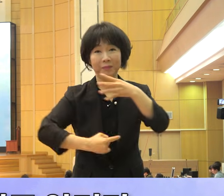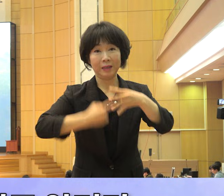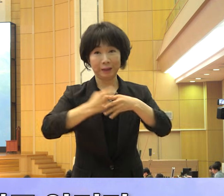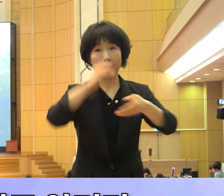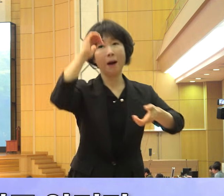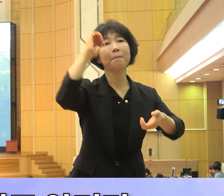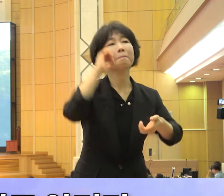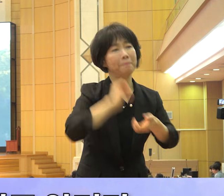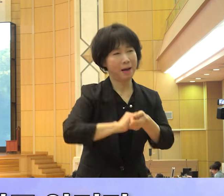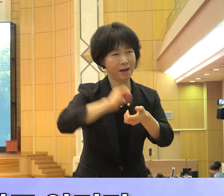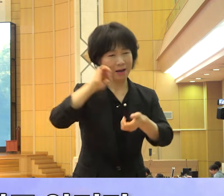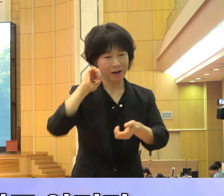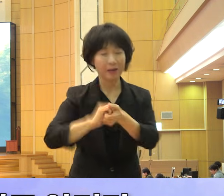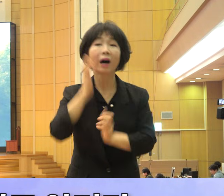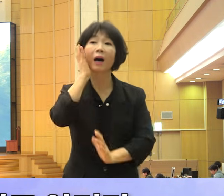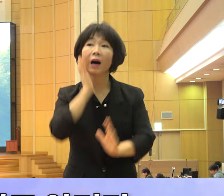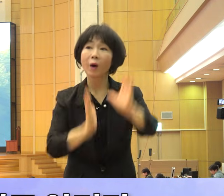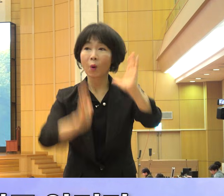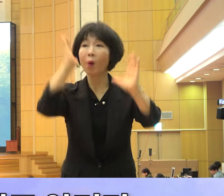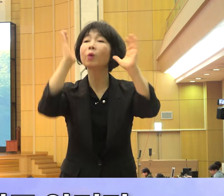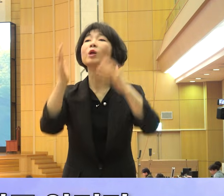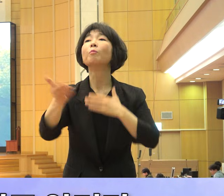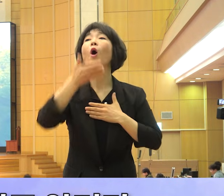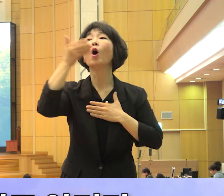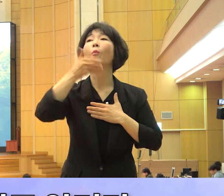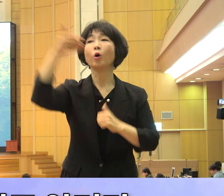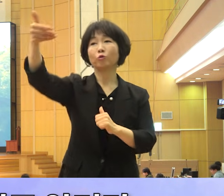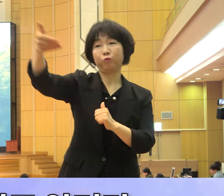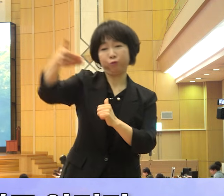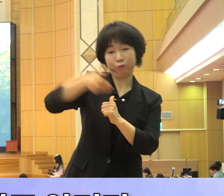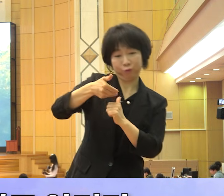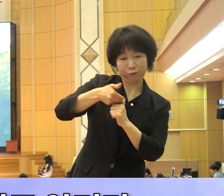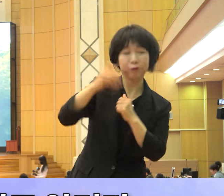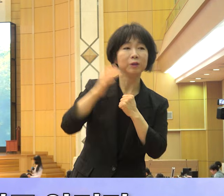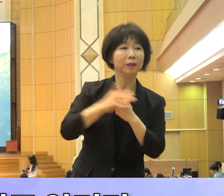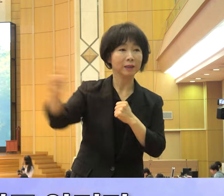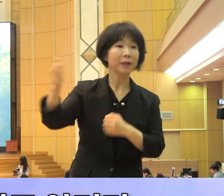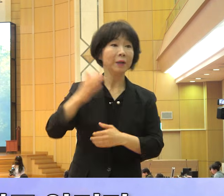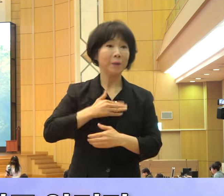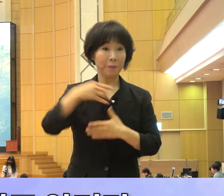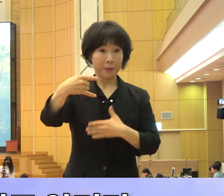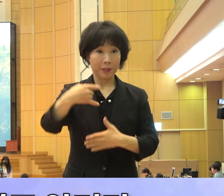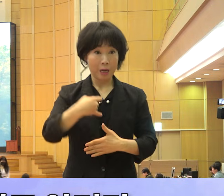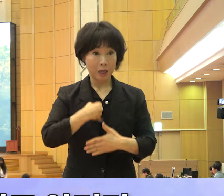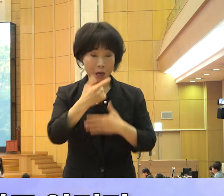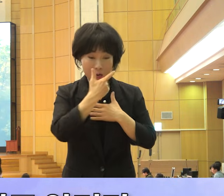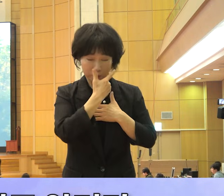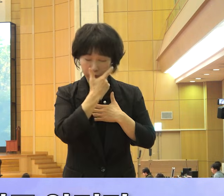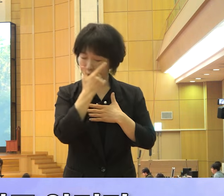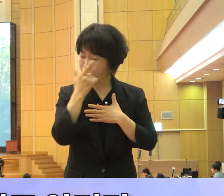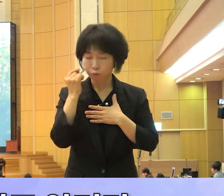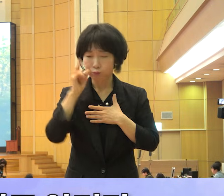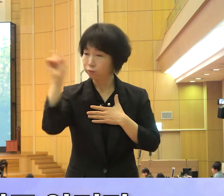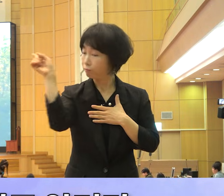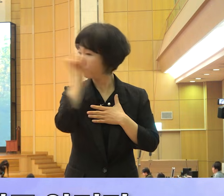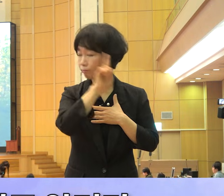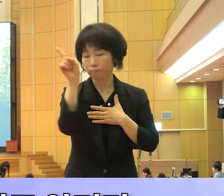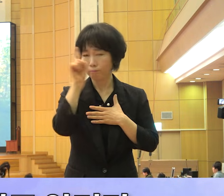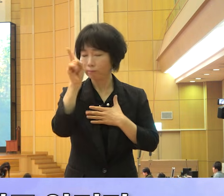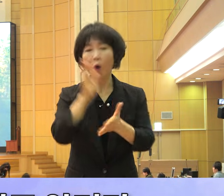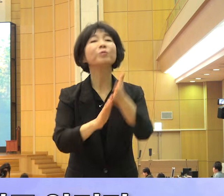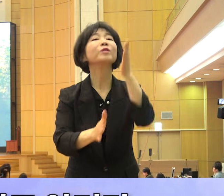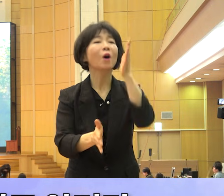양. 저를 따라 꼴을 먹여주시니 내게